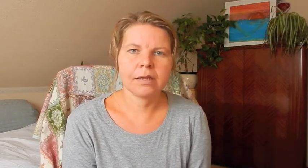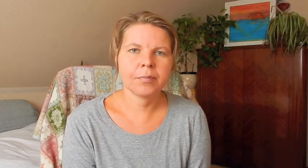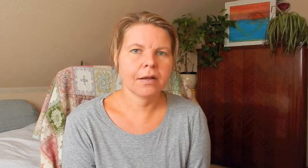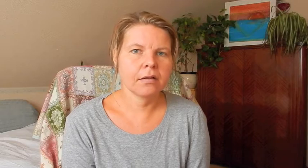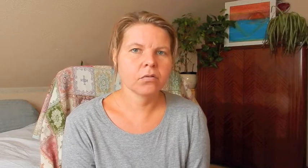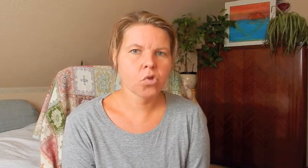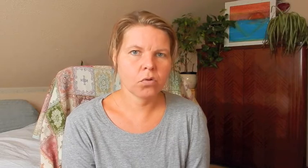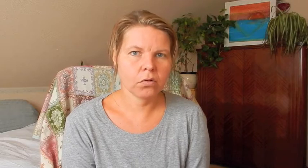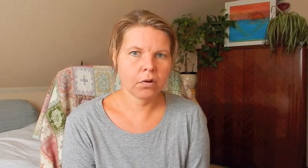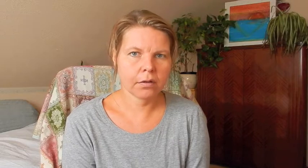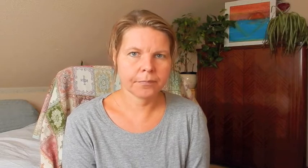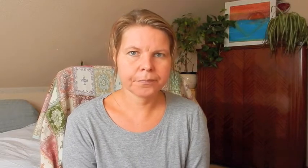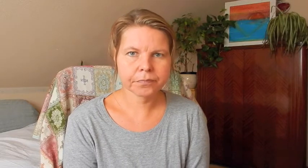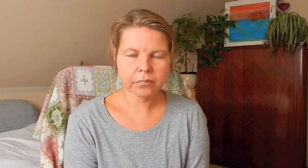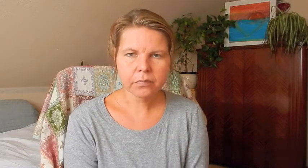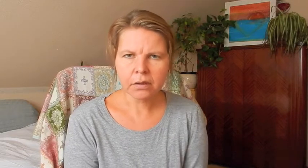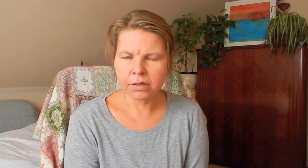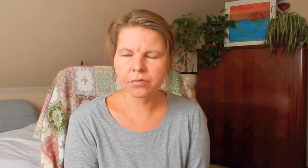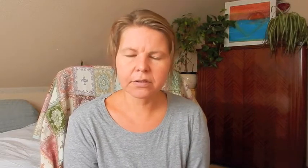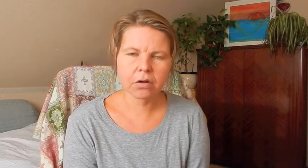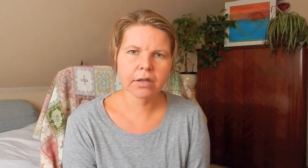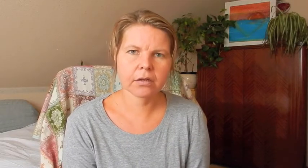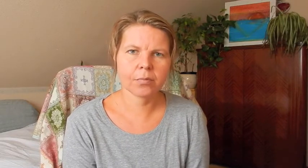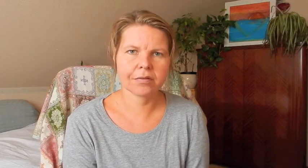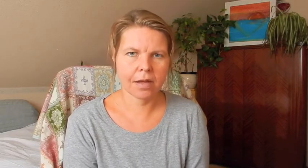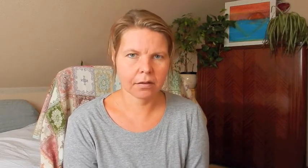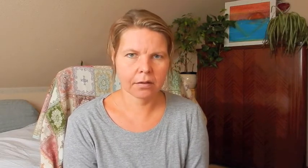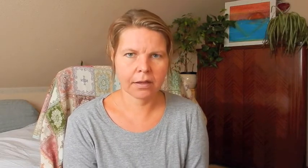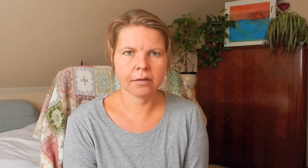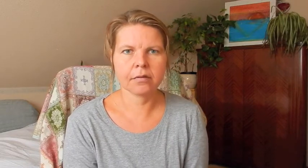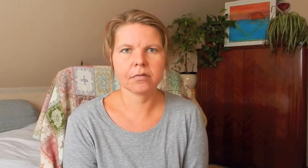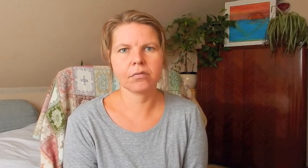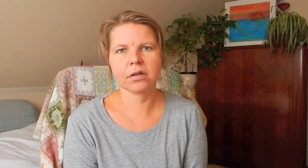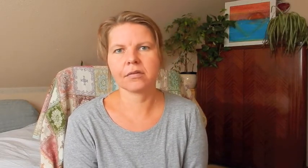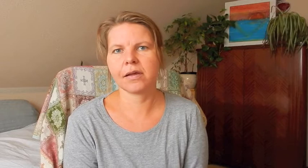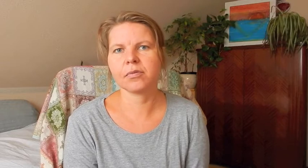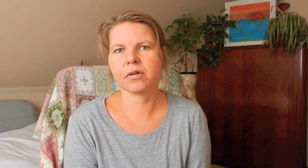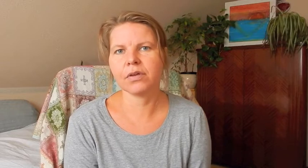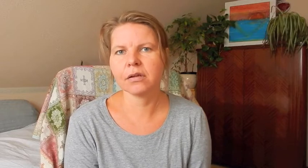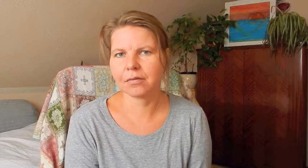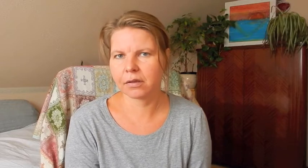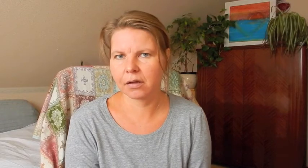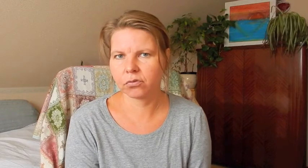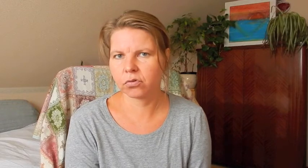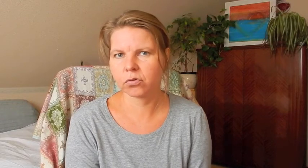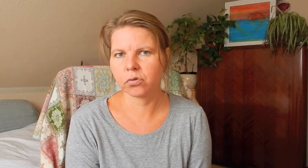lebe gerade an so schönen Orten und das wollte ich auch gerne nochmal sagen, ja, es ist wirklich selbst gewählt, dass ich gerade wohnungslos